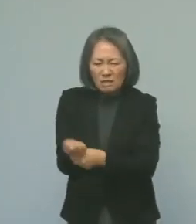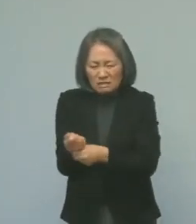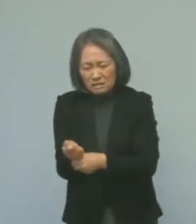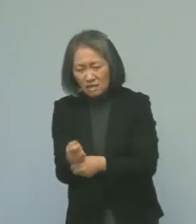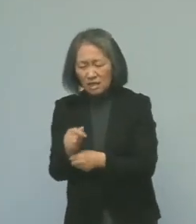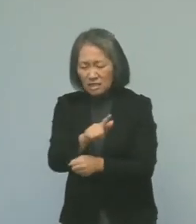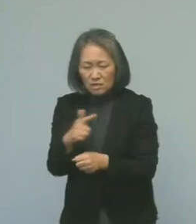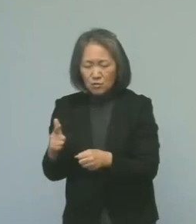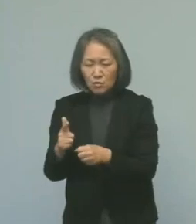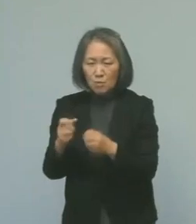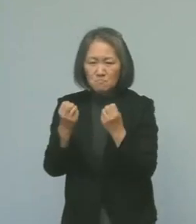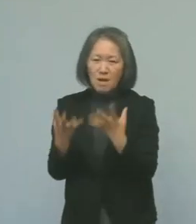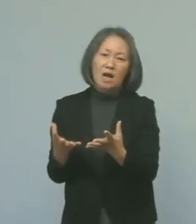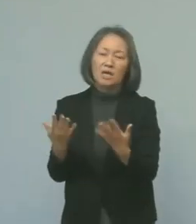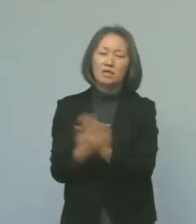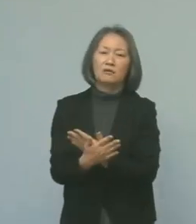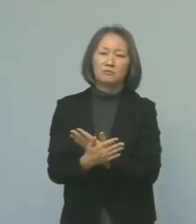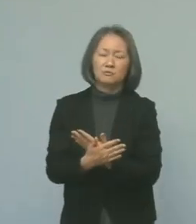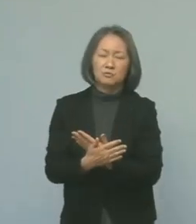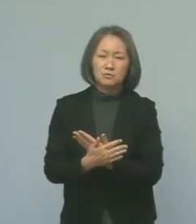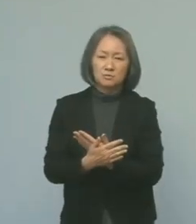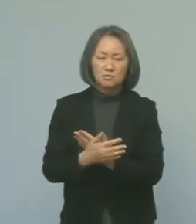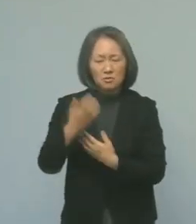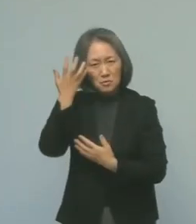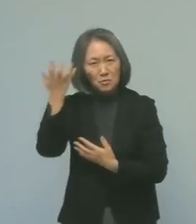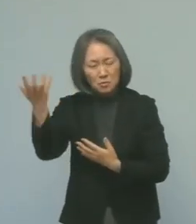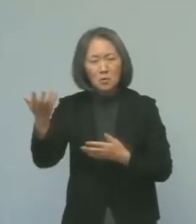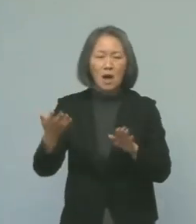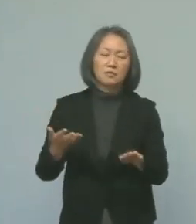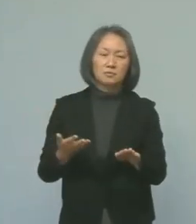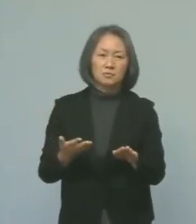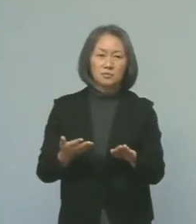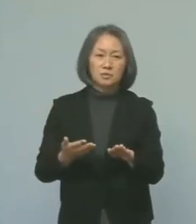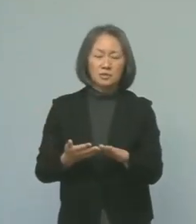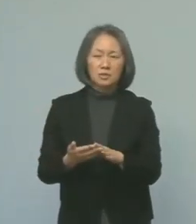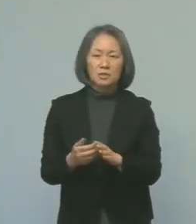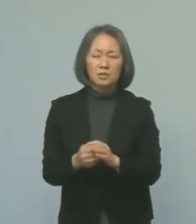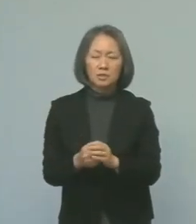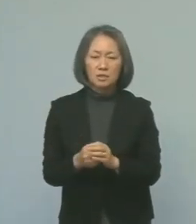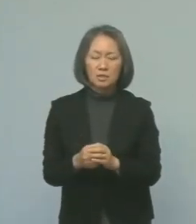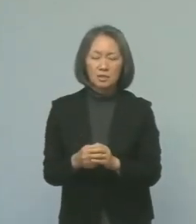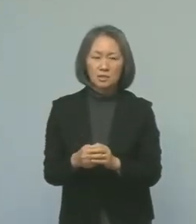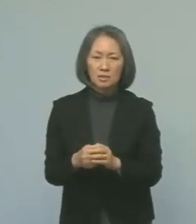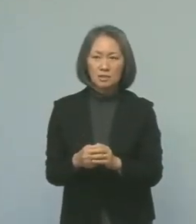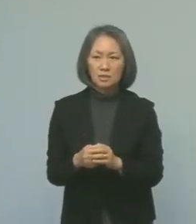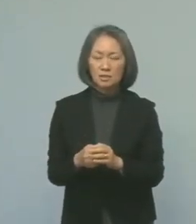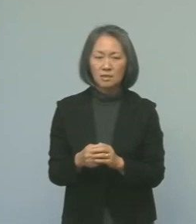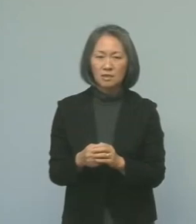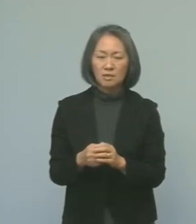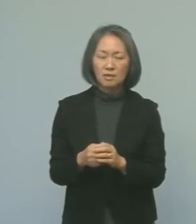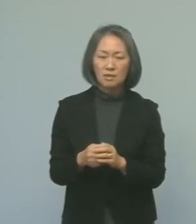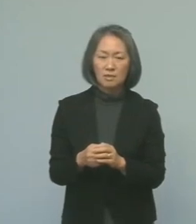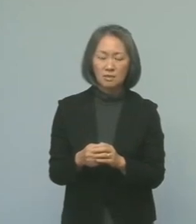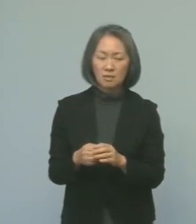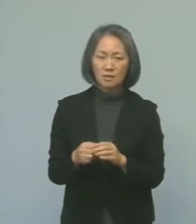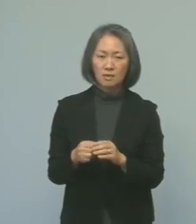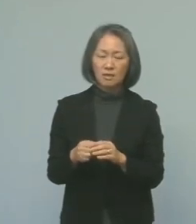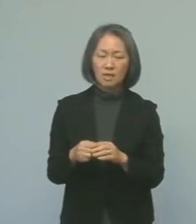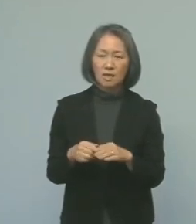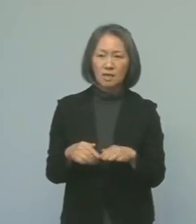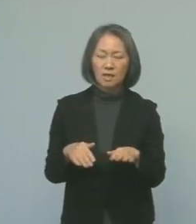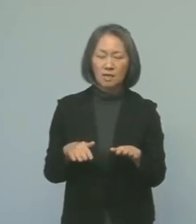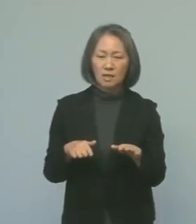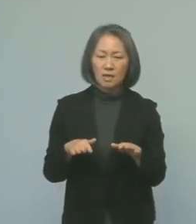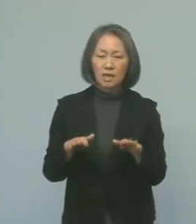思うんですけれども、現時点でそういった農業の側面で、共済とか入ってないところもあると思うので、